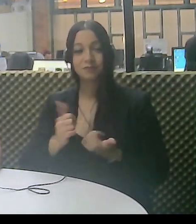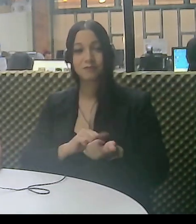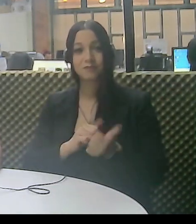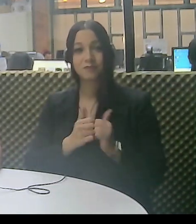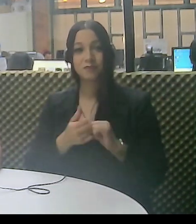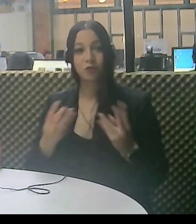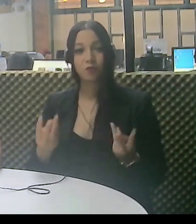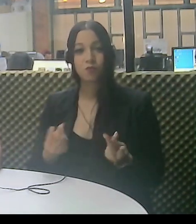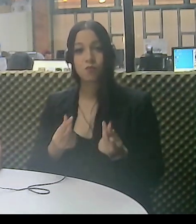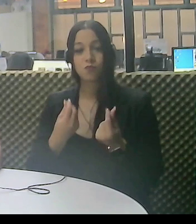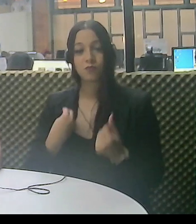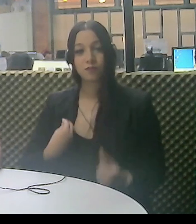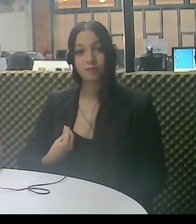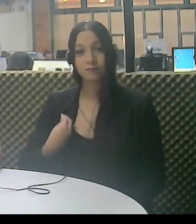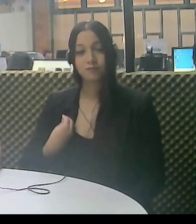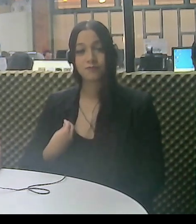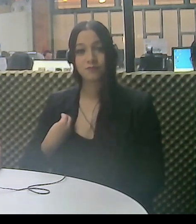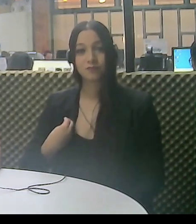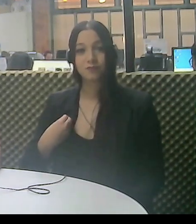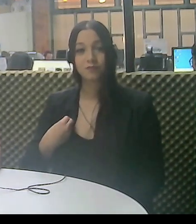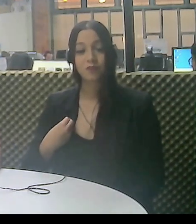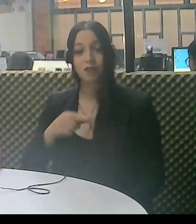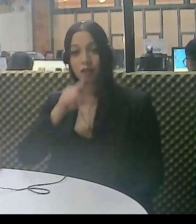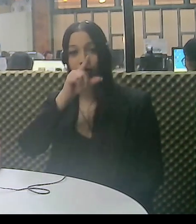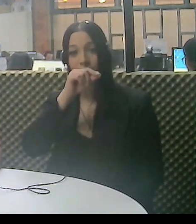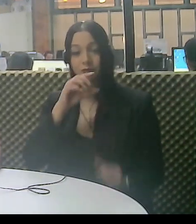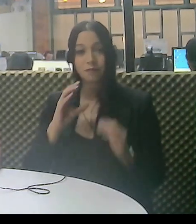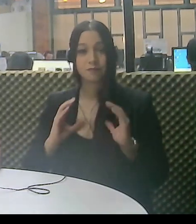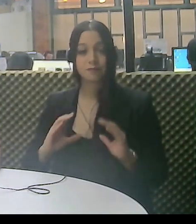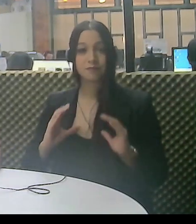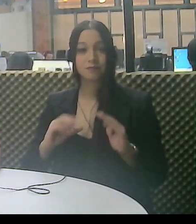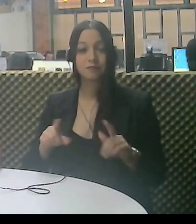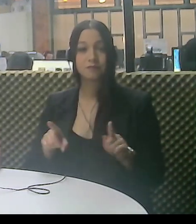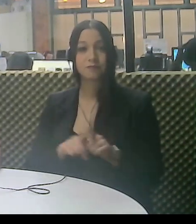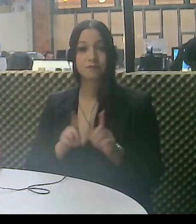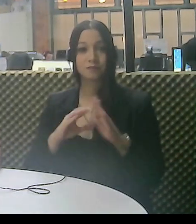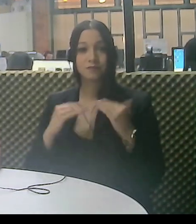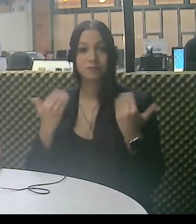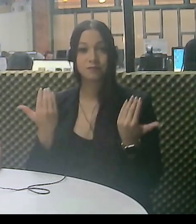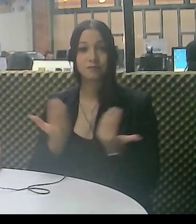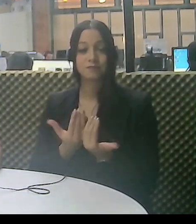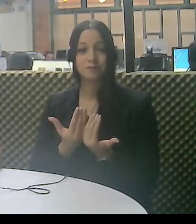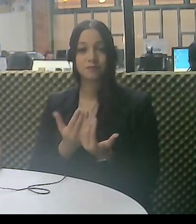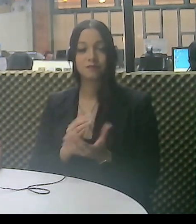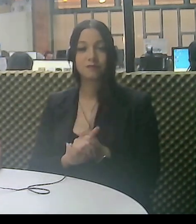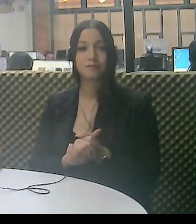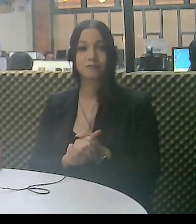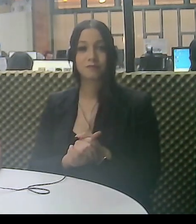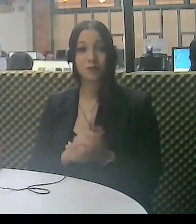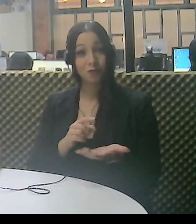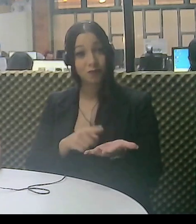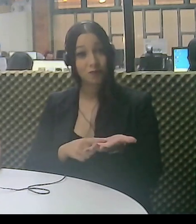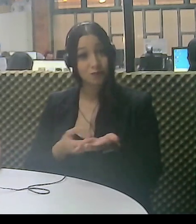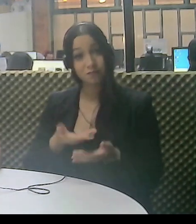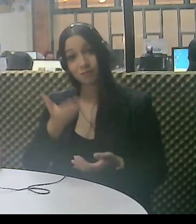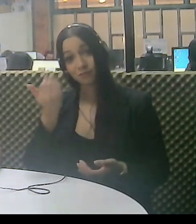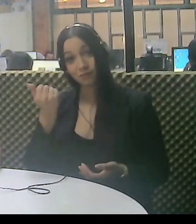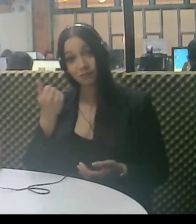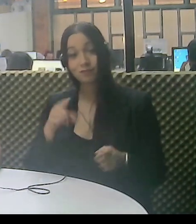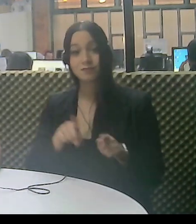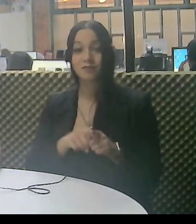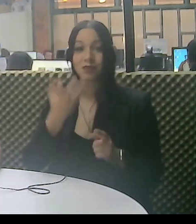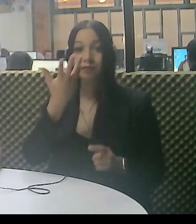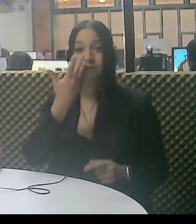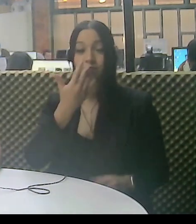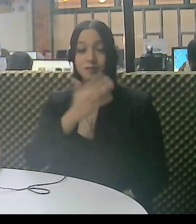esporte e qualidade de vida realizadas no Parque do Sabiá e também na Arena Sabiazinho. Você está convidado, inclusive